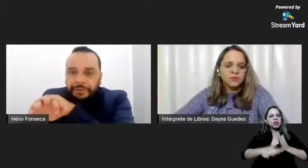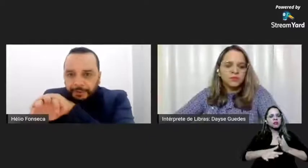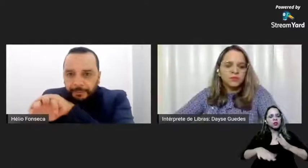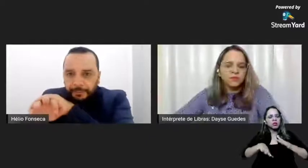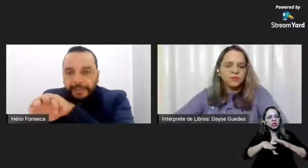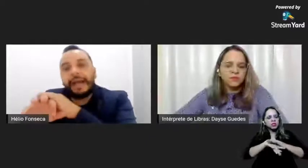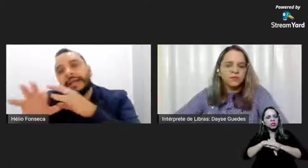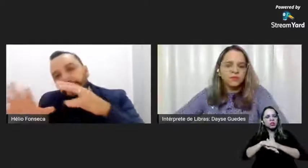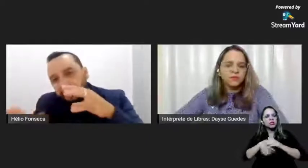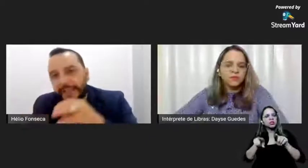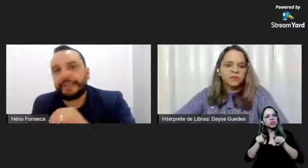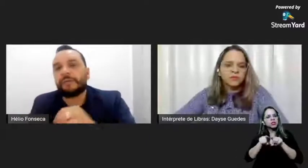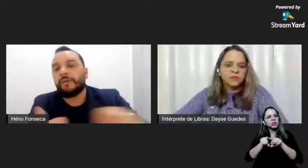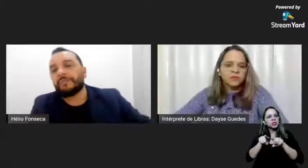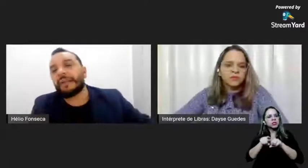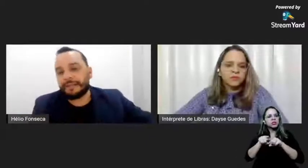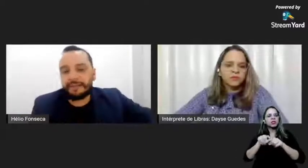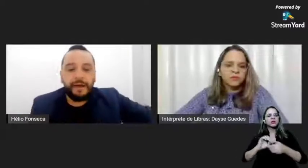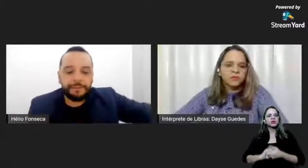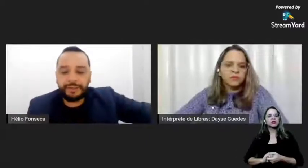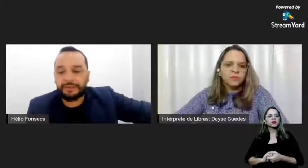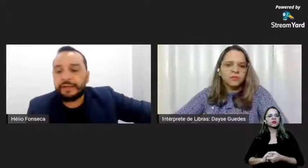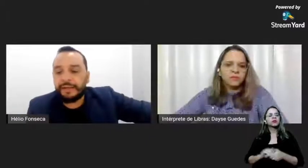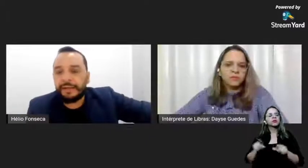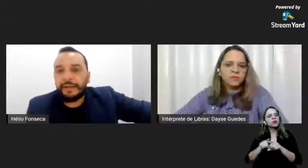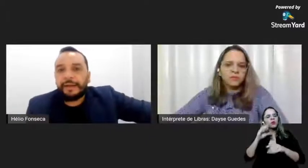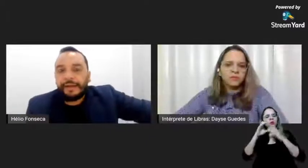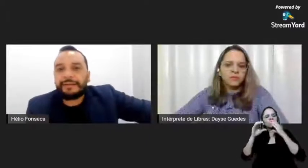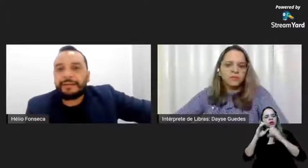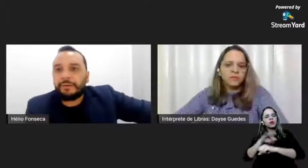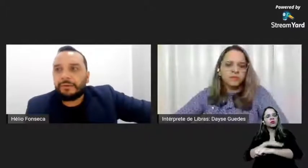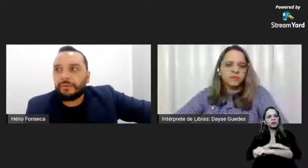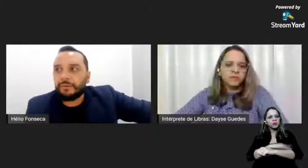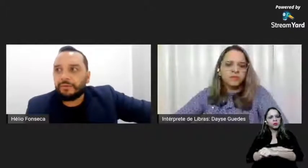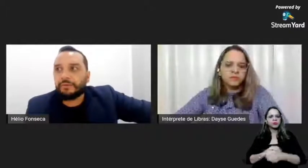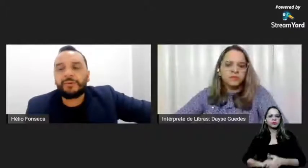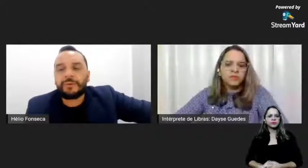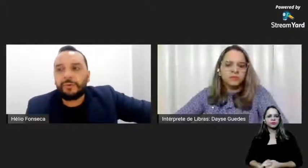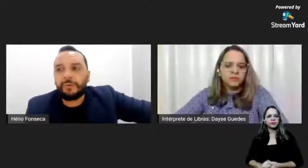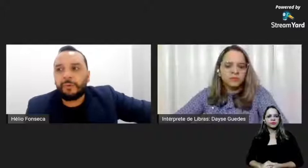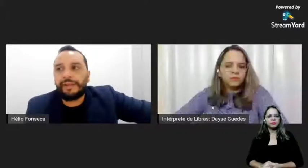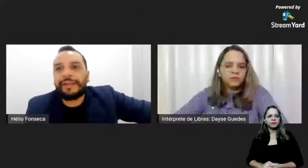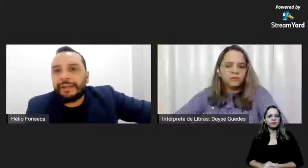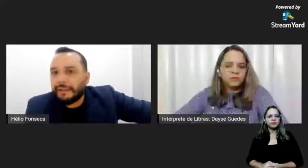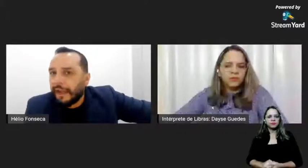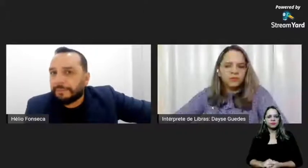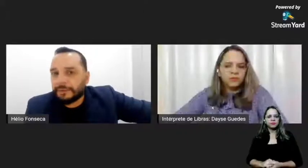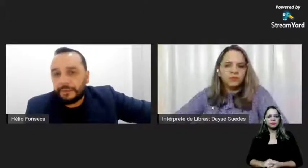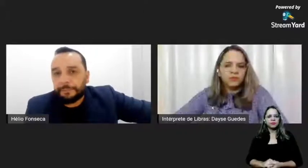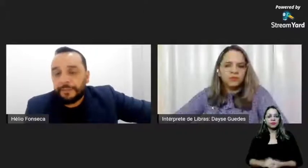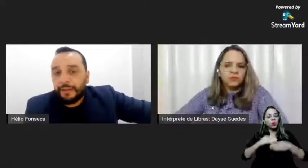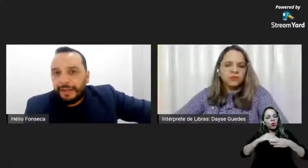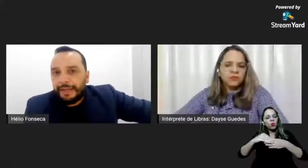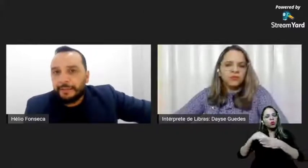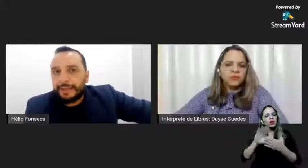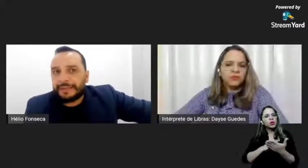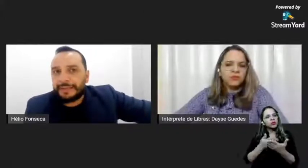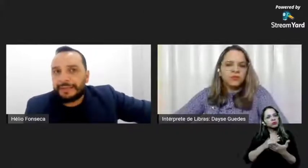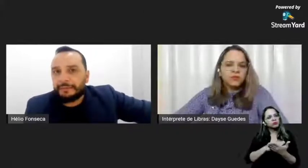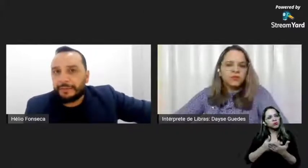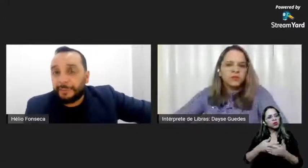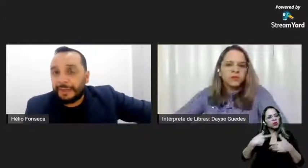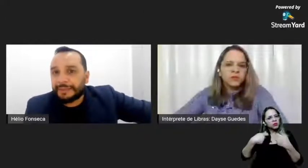Libras tátil. E aí a gente entra com a comunicação áptica também. Então, os surdos, o guia-intérprete,